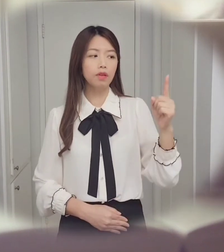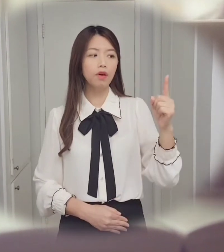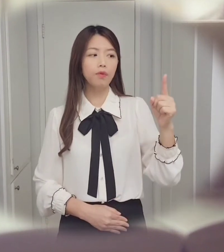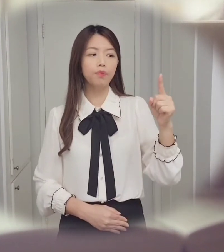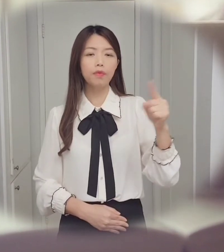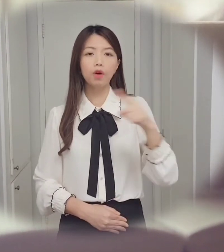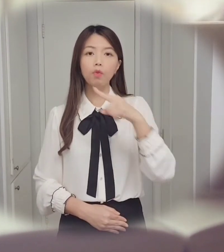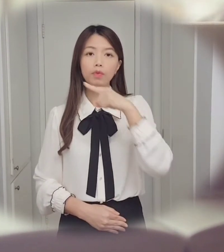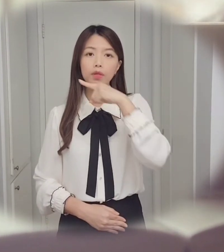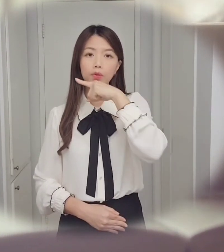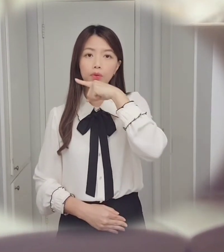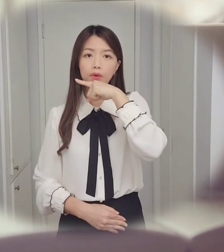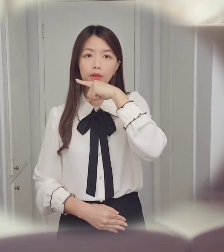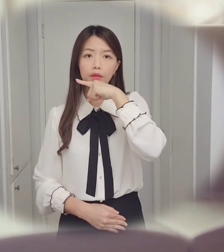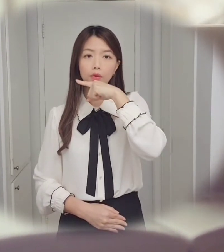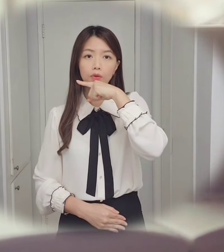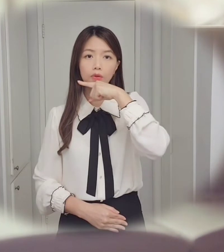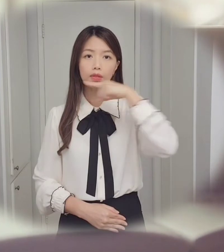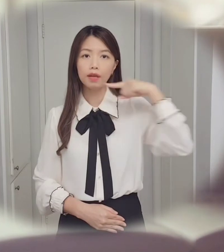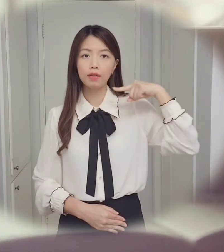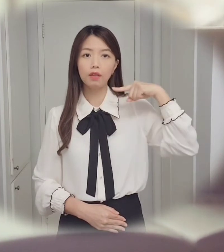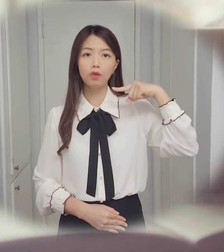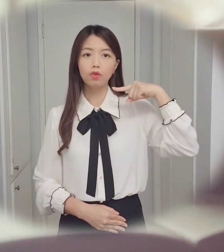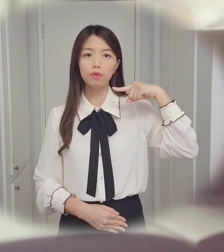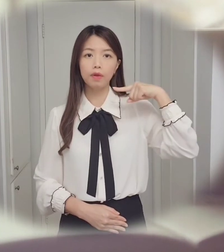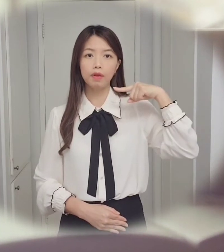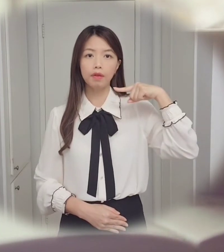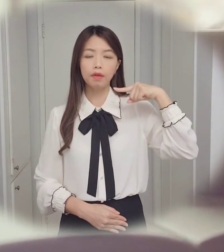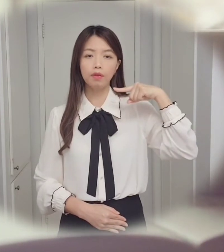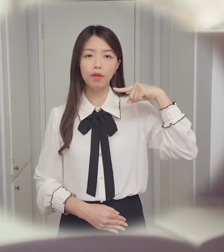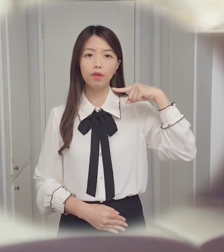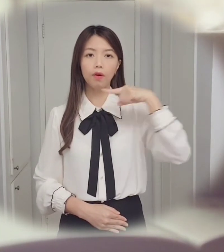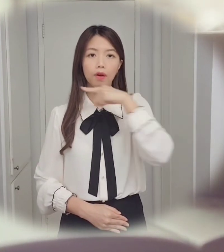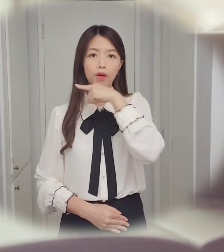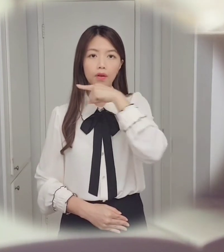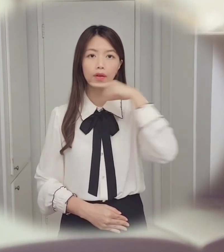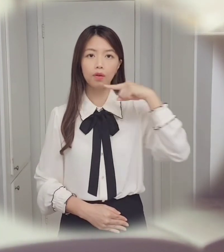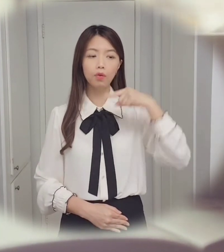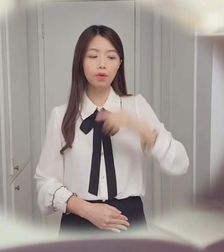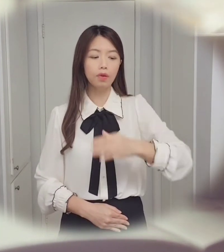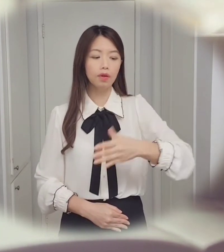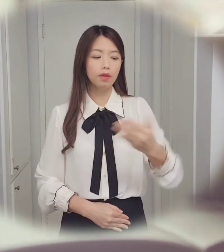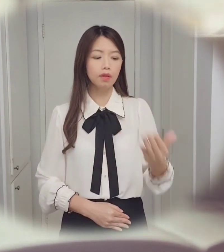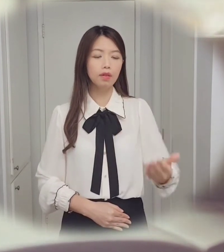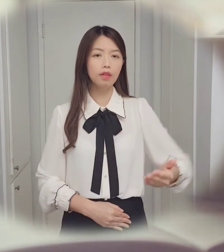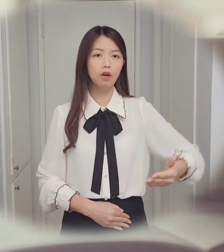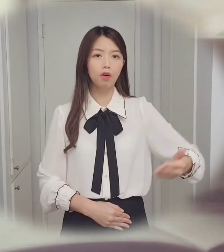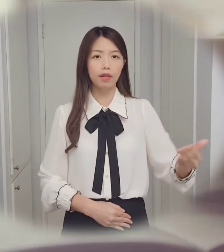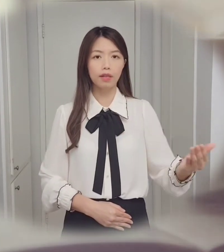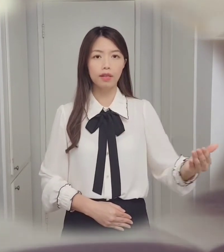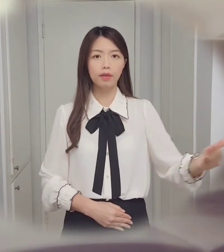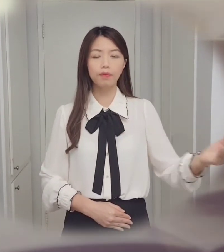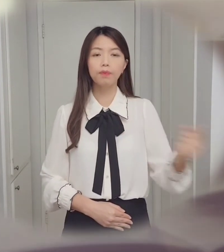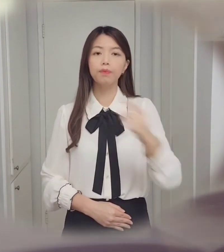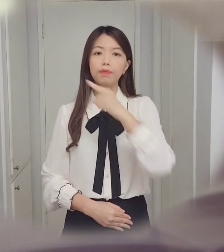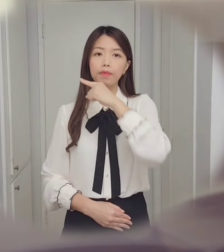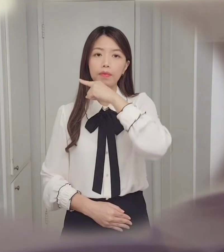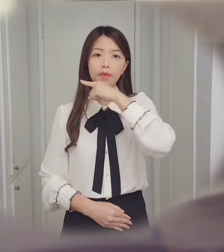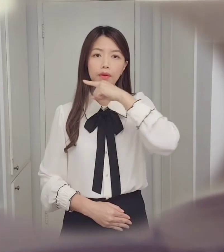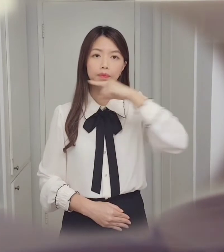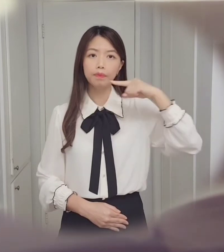피라고 하는 뜻의 소원은요, 검지로 이 턱 쪽을 싹 긁어주시면 되는 거예요. 그리고 흐르는 것까지.